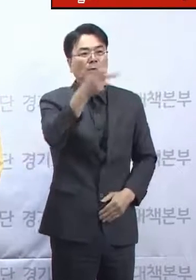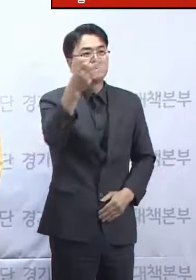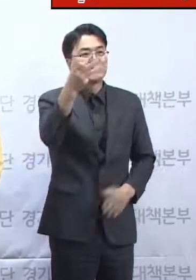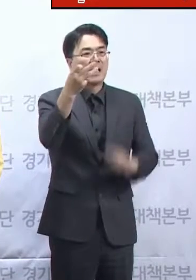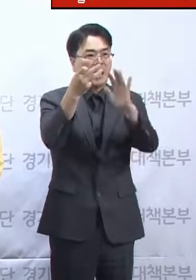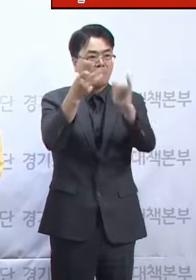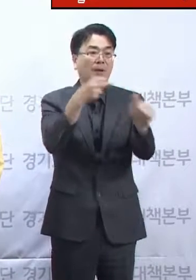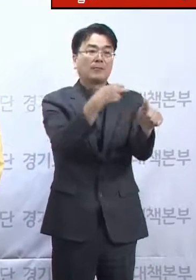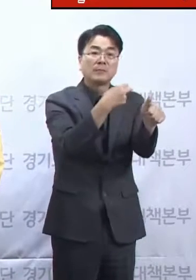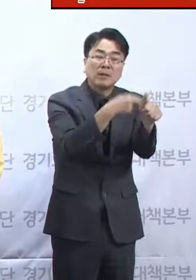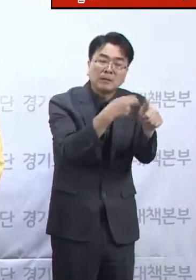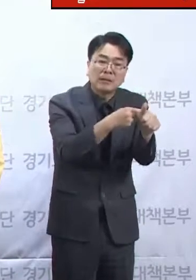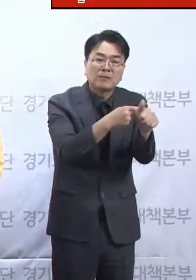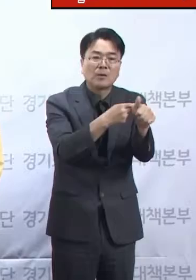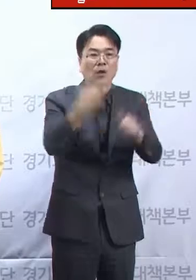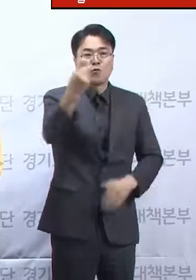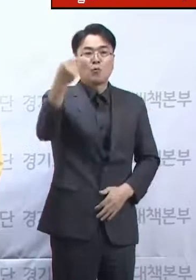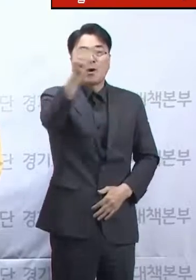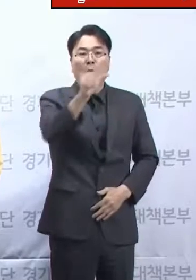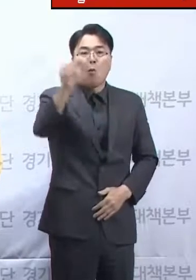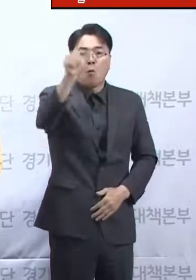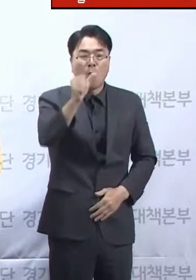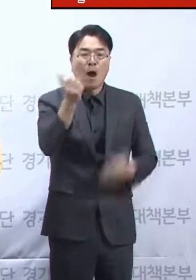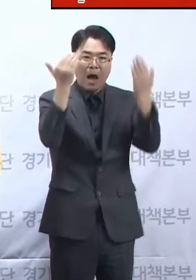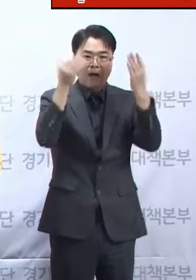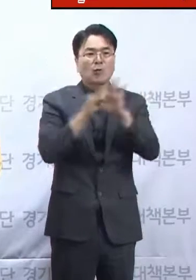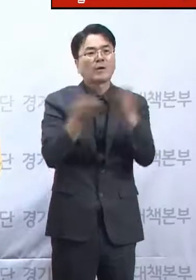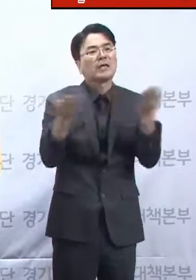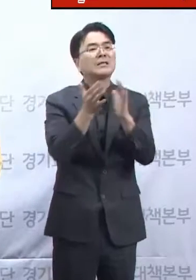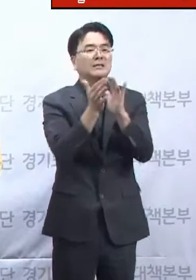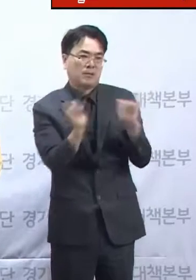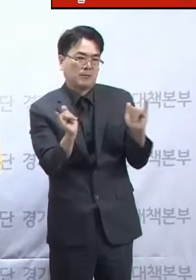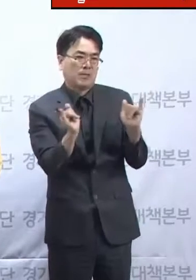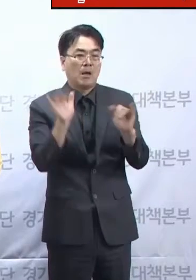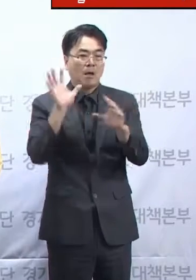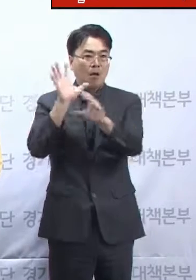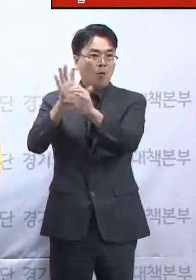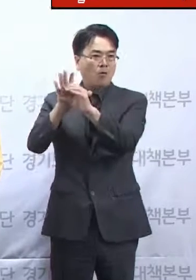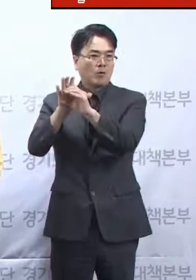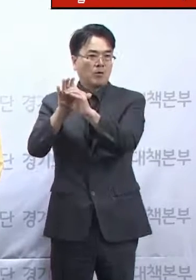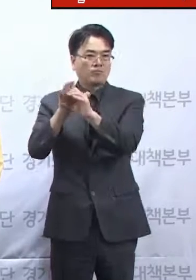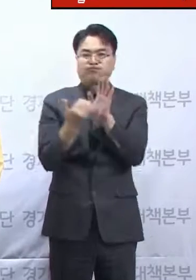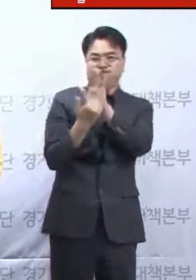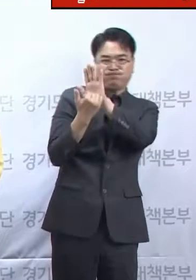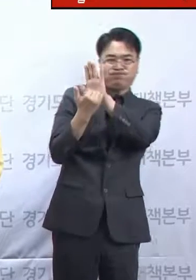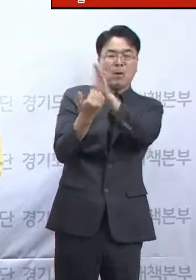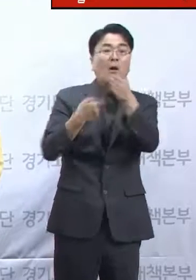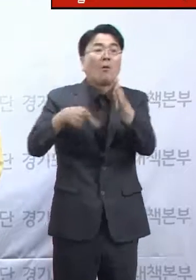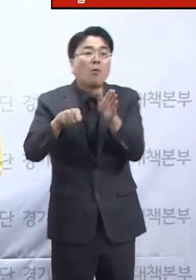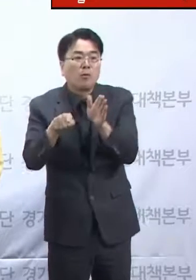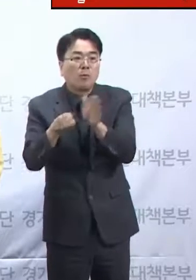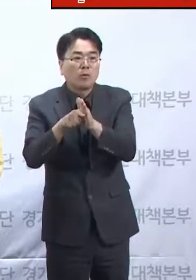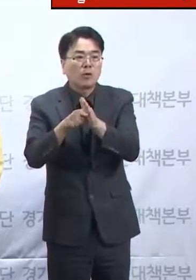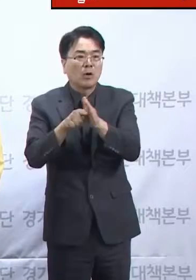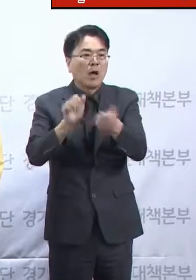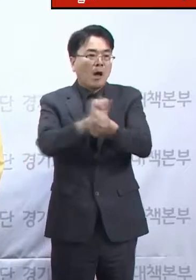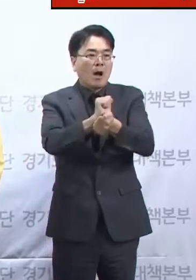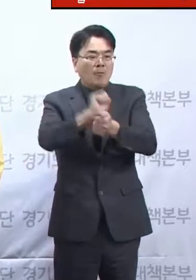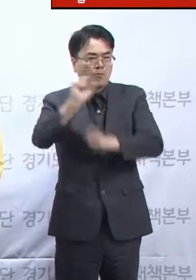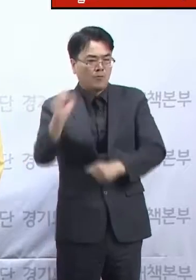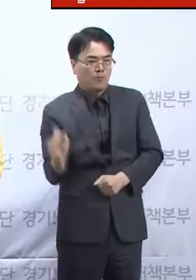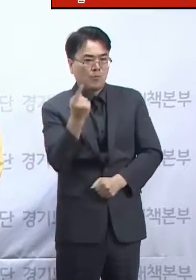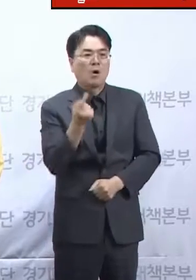명의 교사 그리고 6만 5천 명의 교직원들을 코로나19로부터 지켜내고 우리들이 절대로 감염원이 되지 않도록 하기